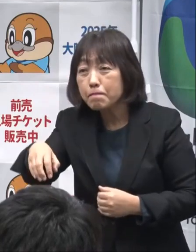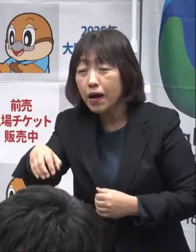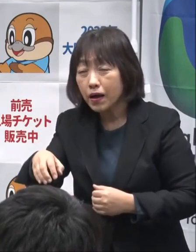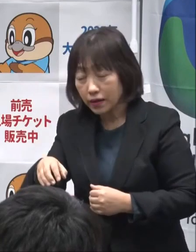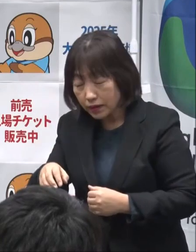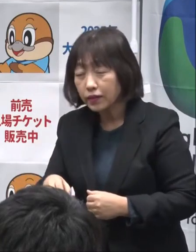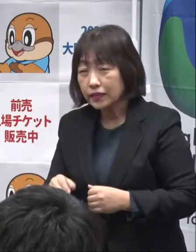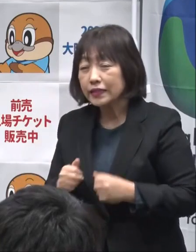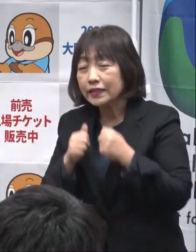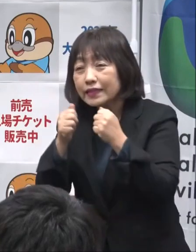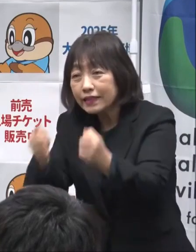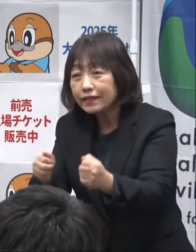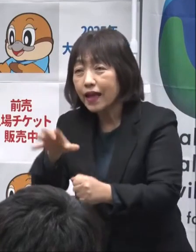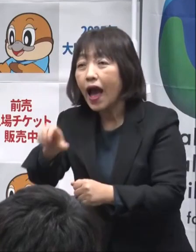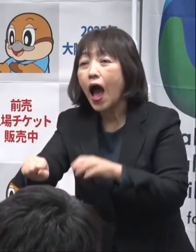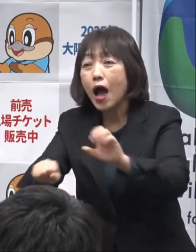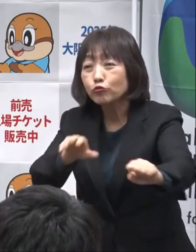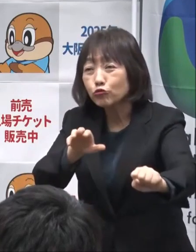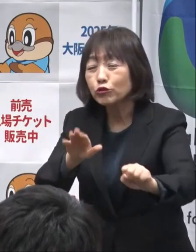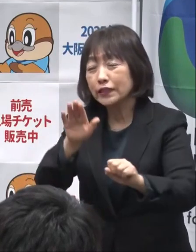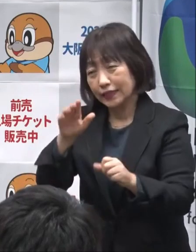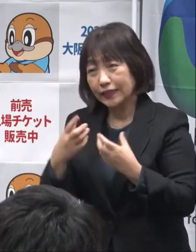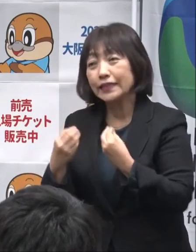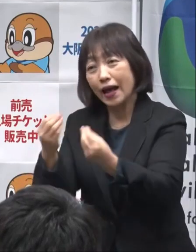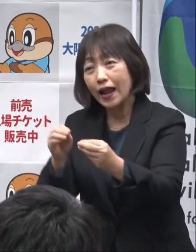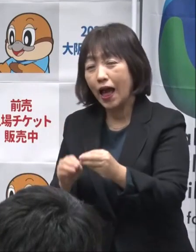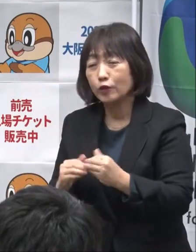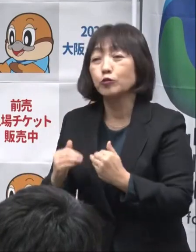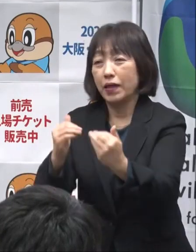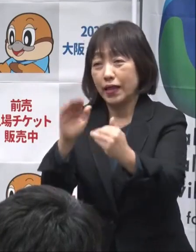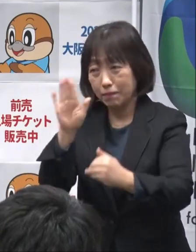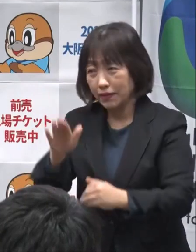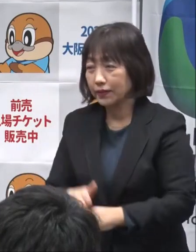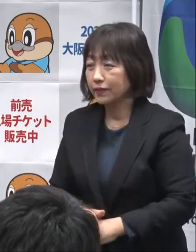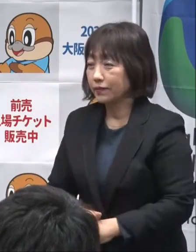握しながら進めているというのが現状です。 ありがとうございます。